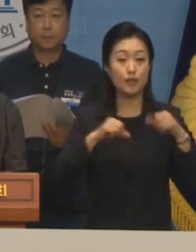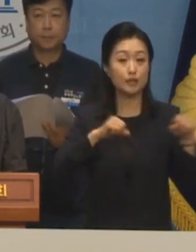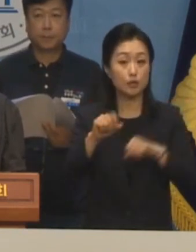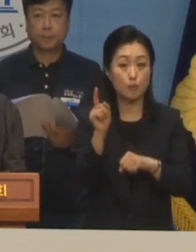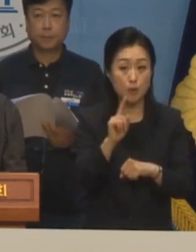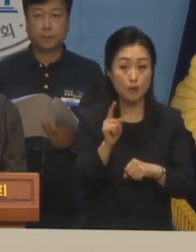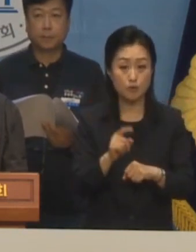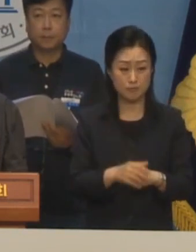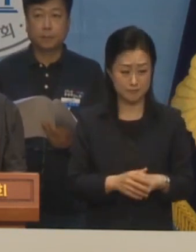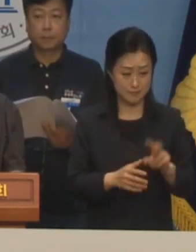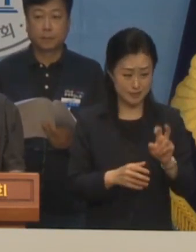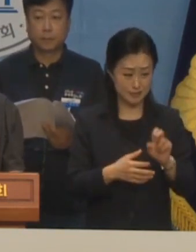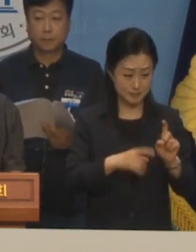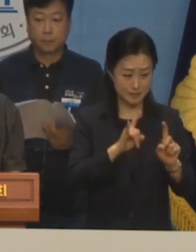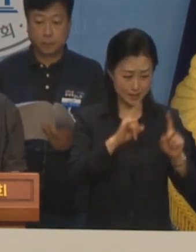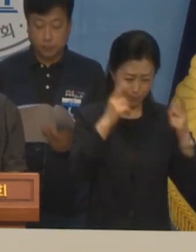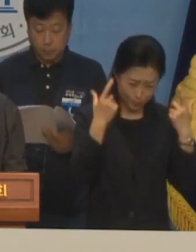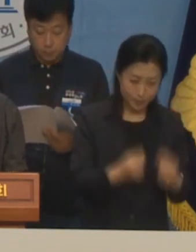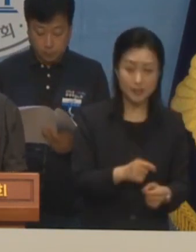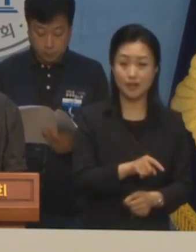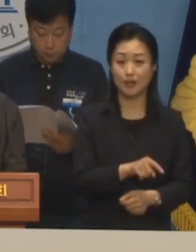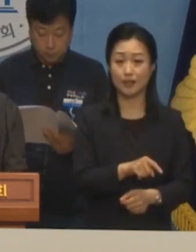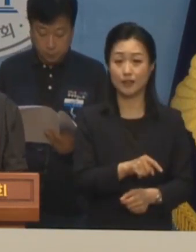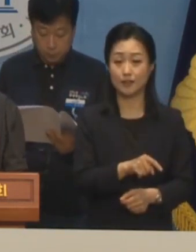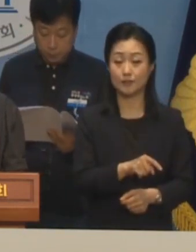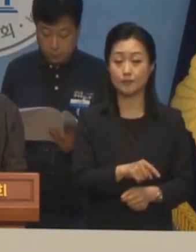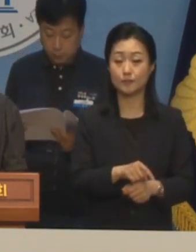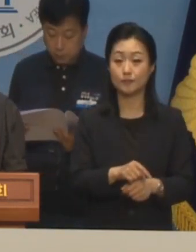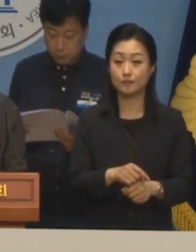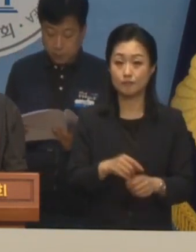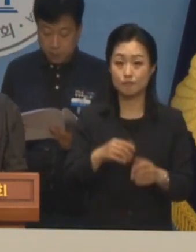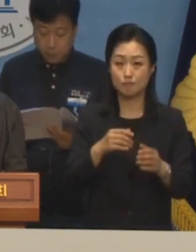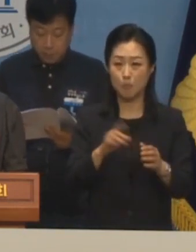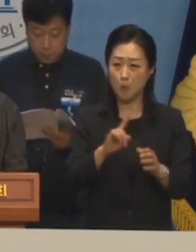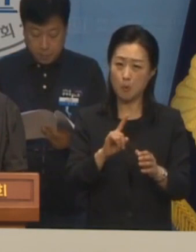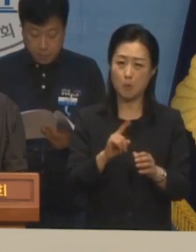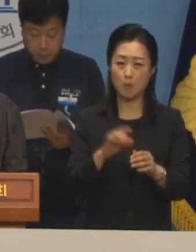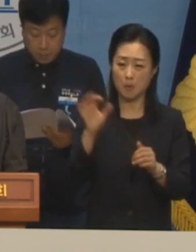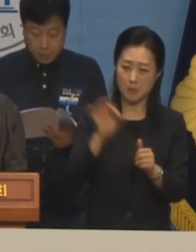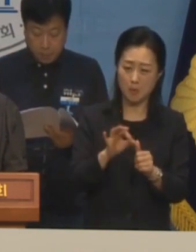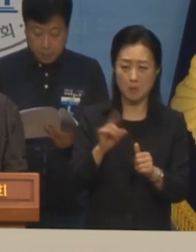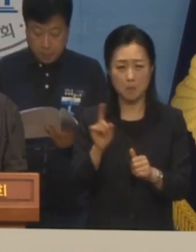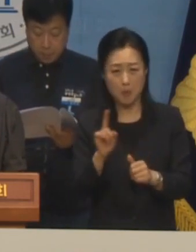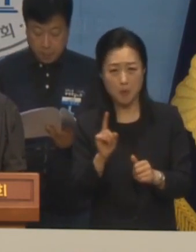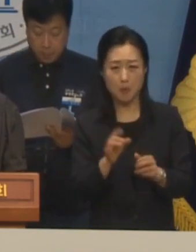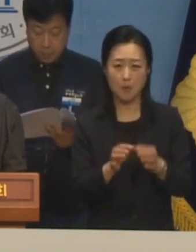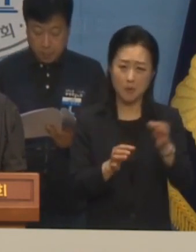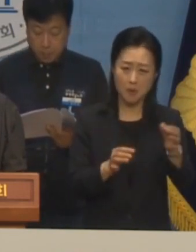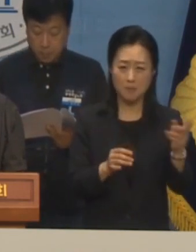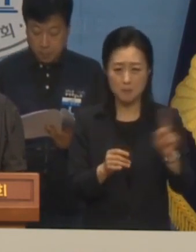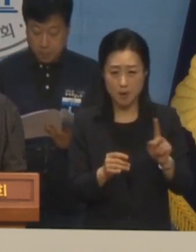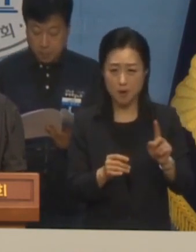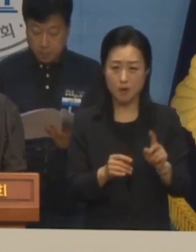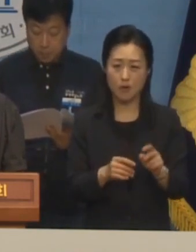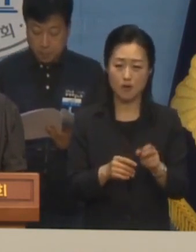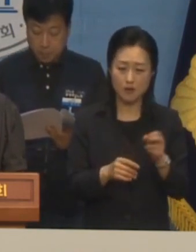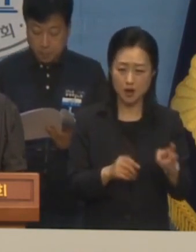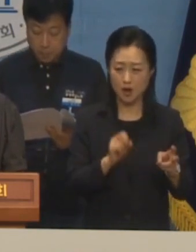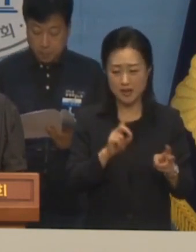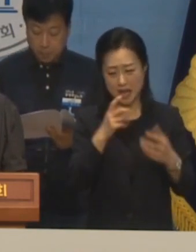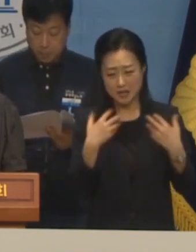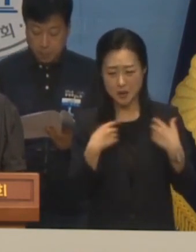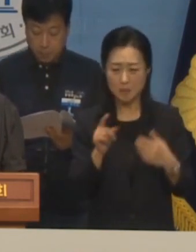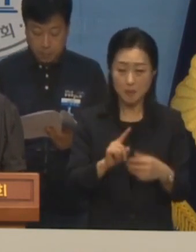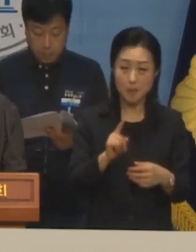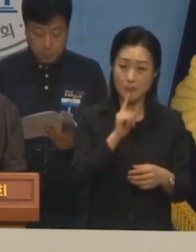역시 21대와 다르질 않습니다. 구조개혁이 어떻네, 여야정 협의체가 어떻네, 말은 많지만 막상